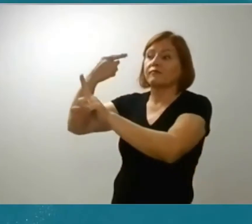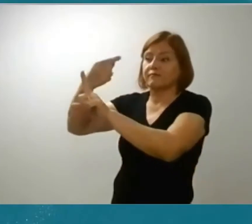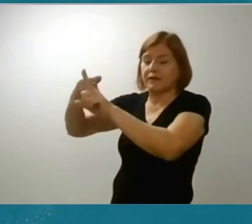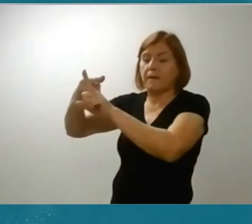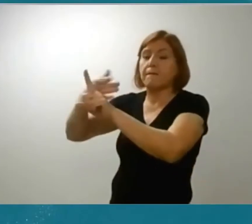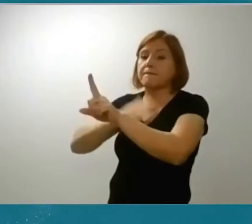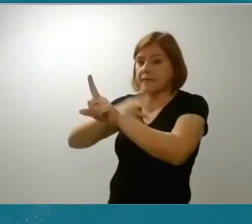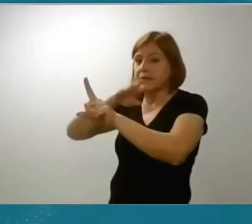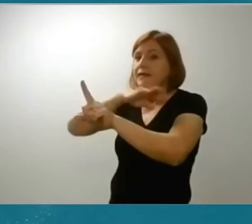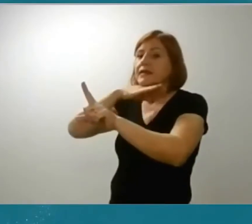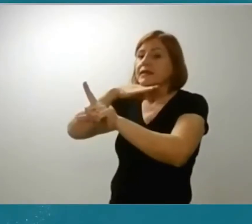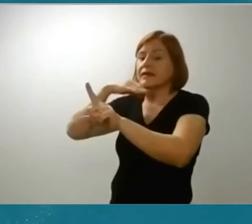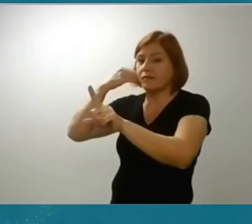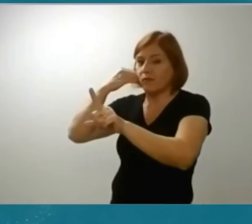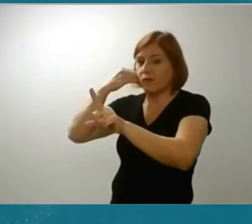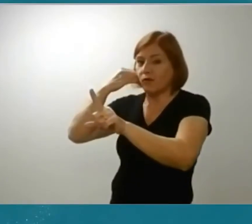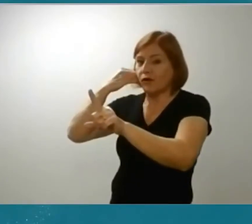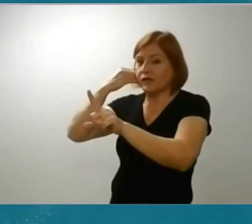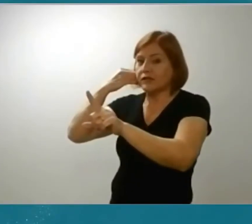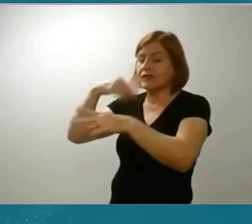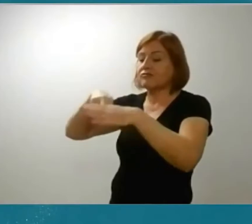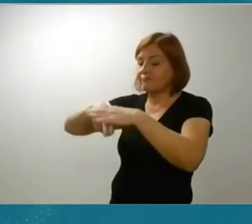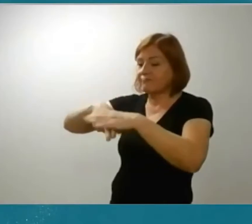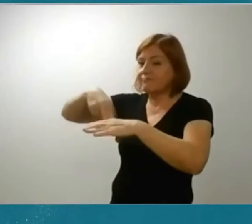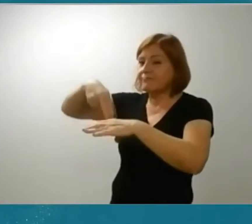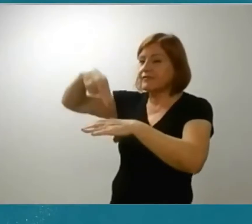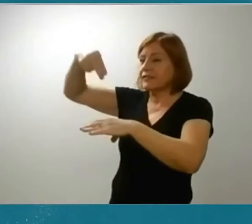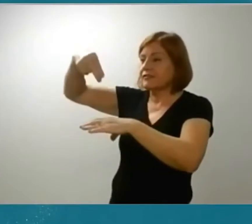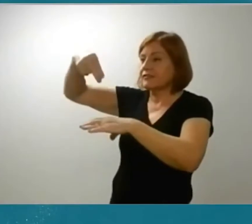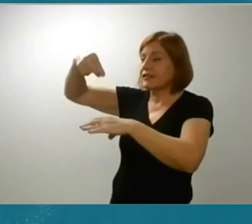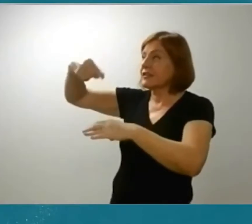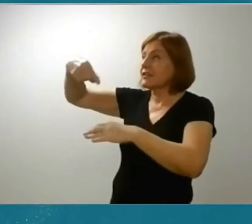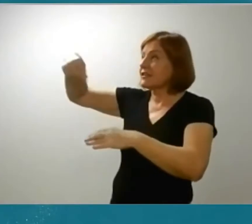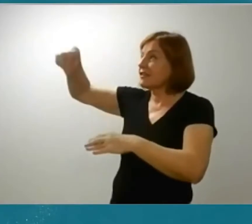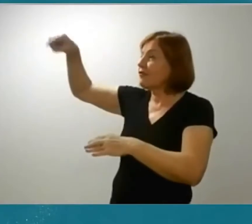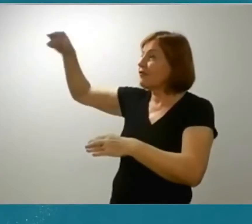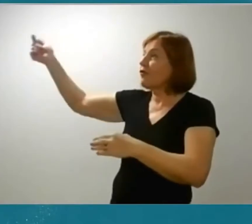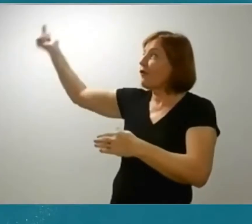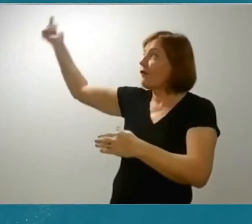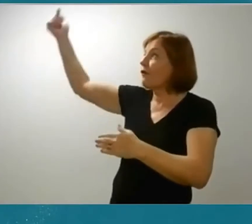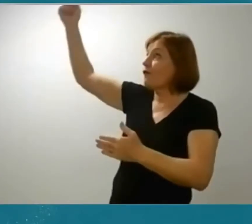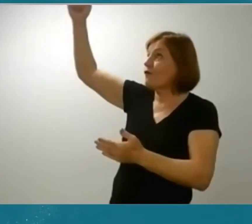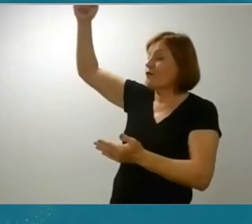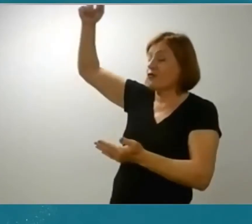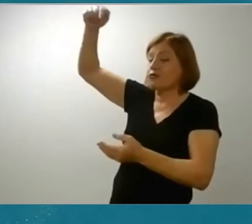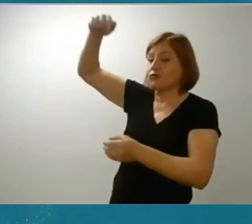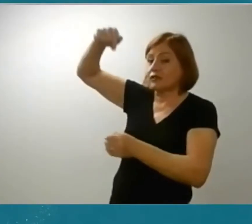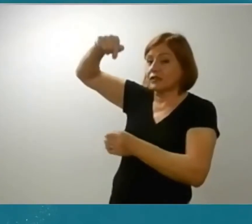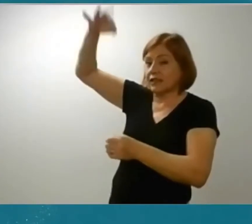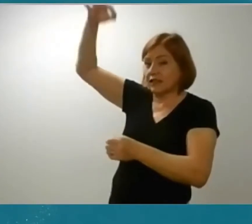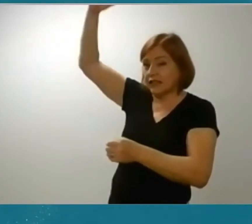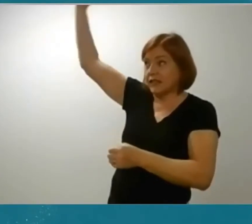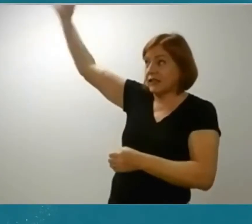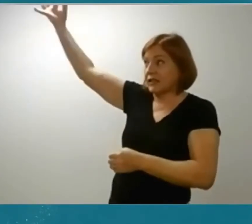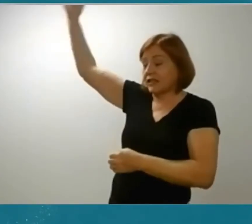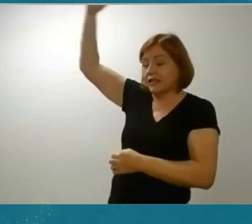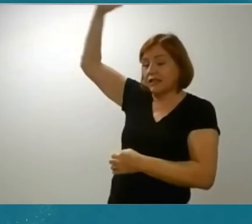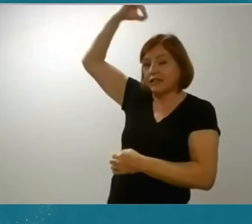pela fé o Espírito prometido, a promessa que Deus deu para Abraão,